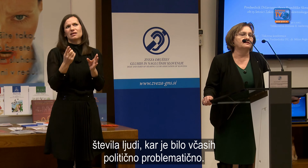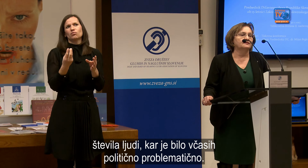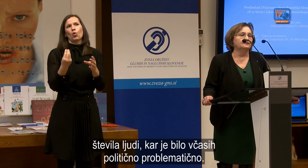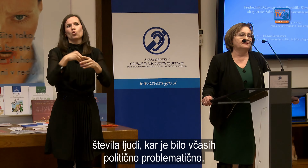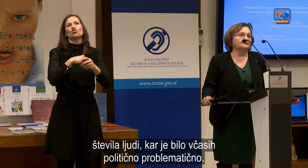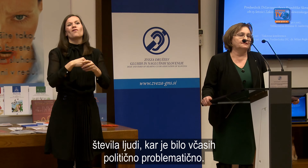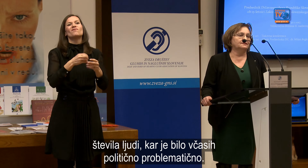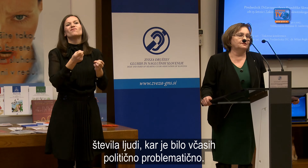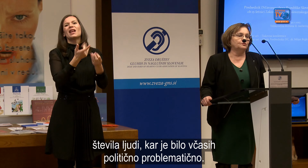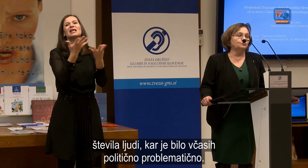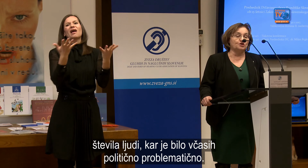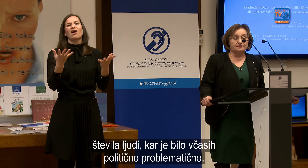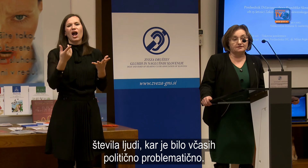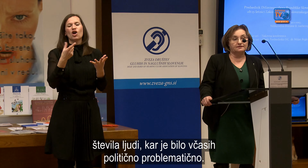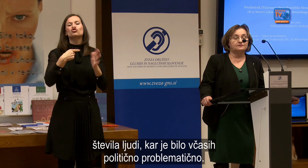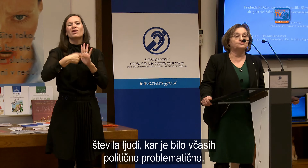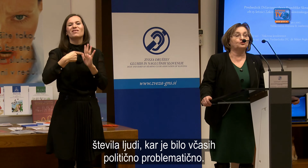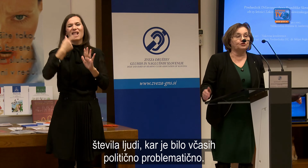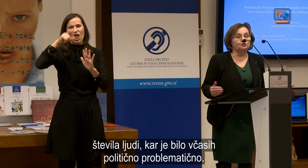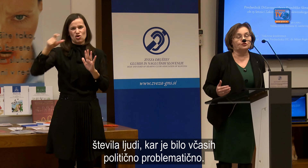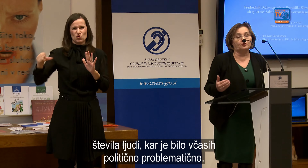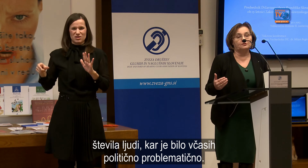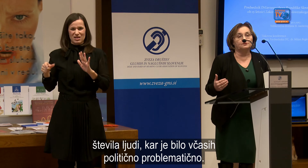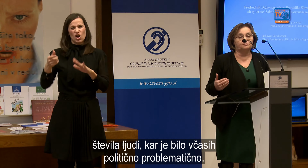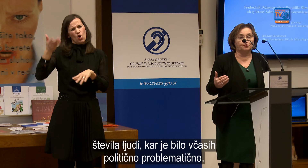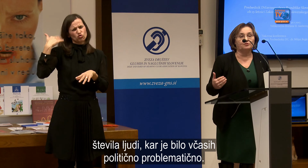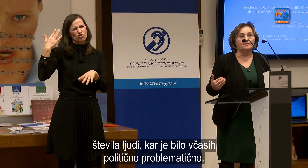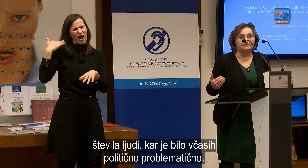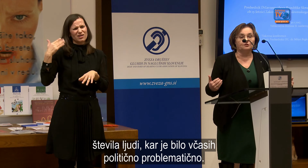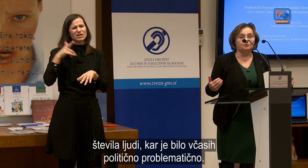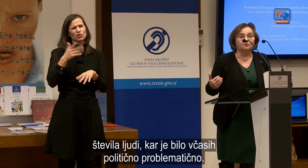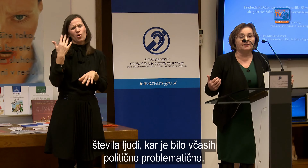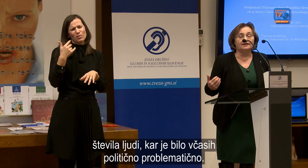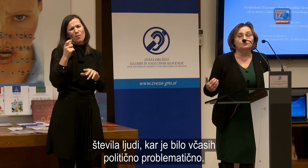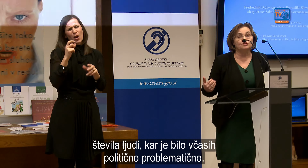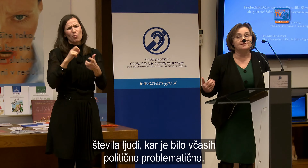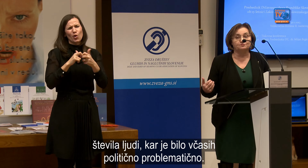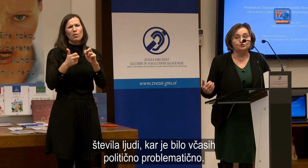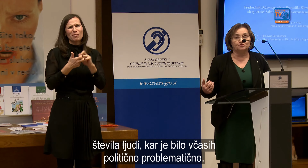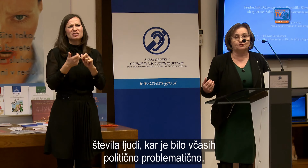bila včasih politično